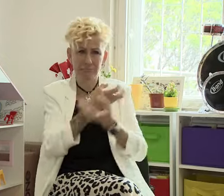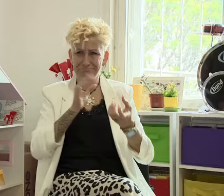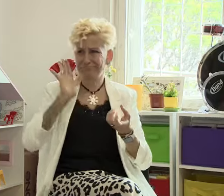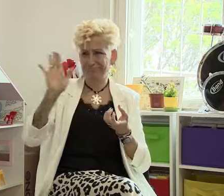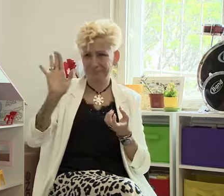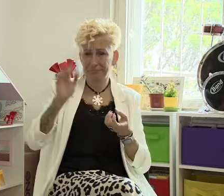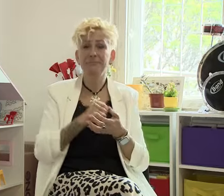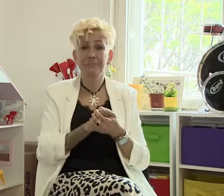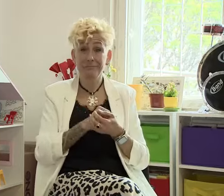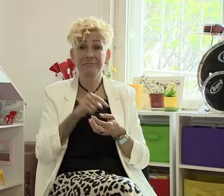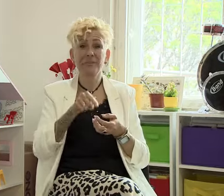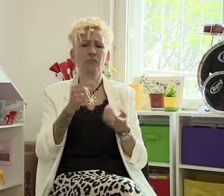обучението.